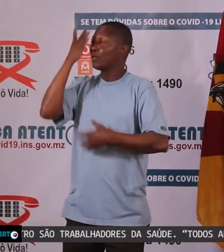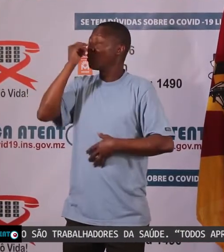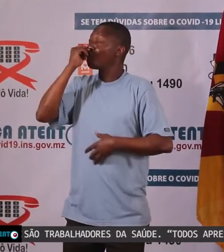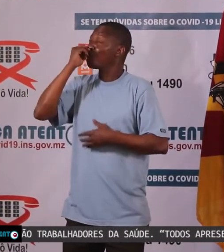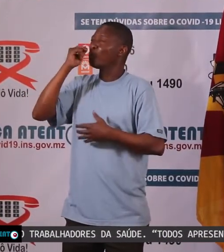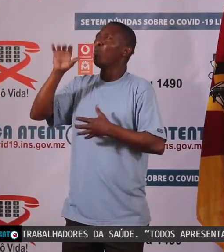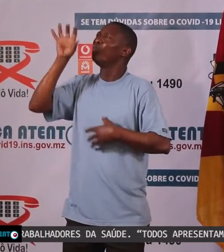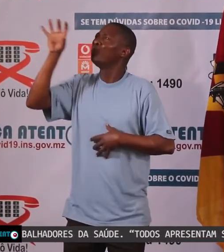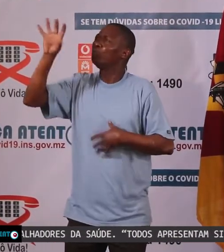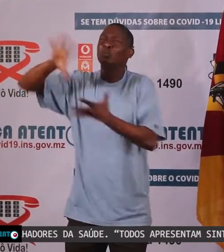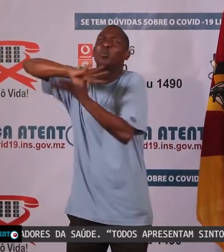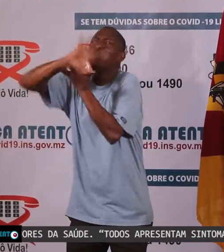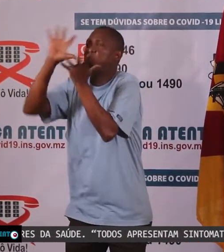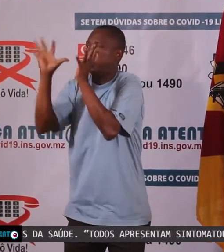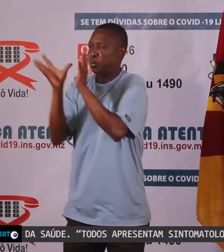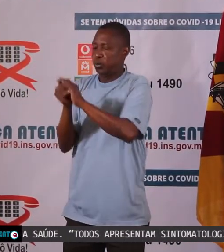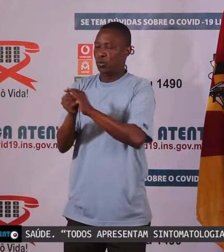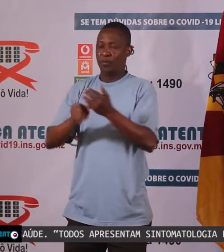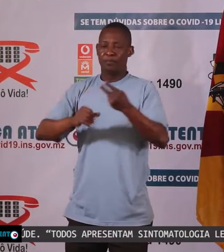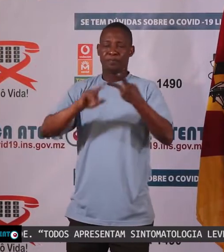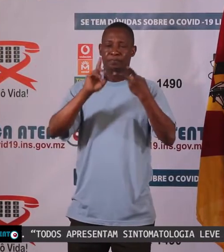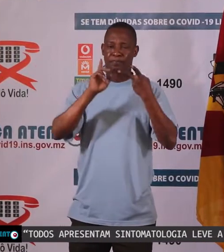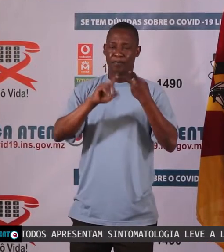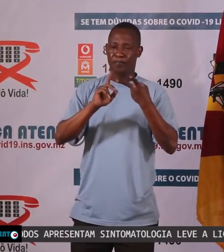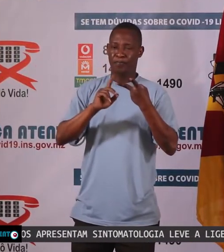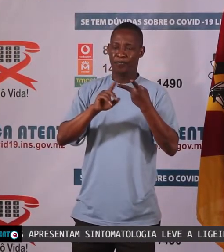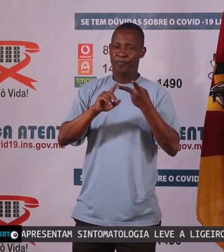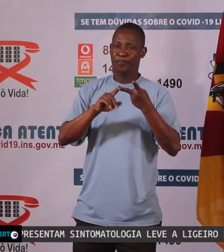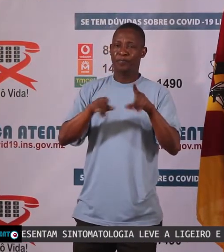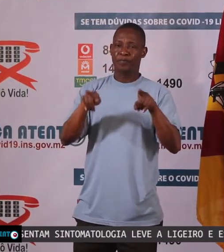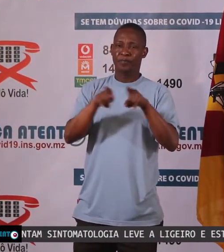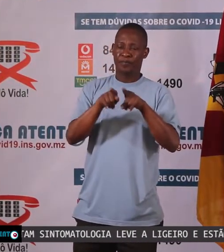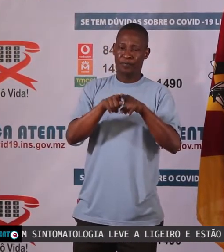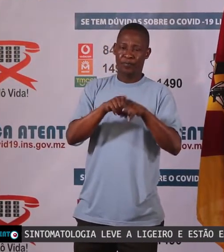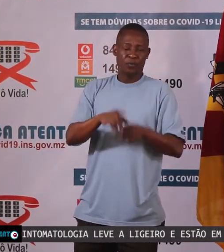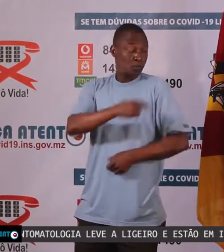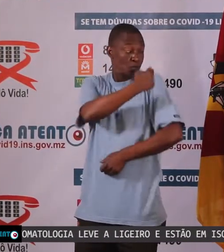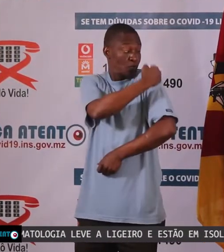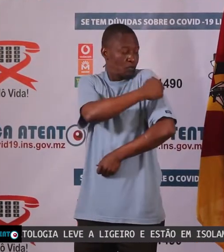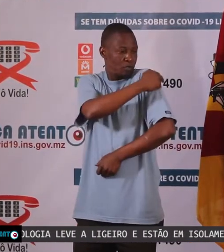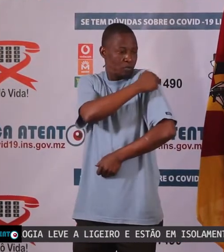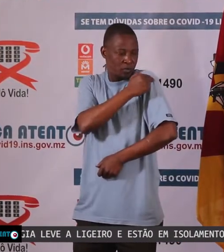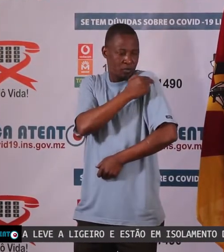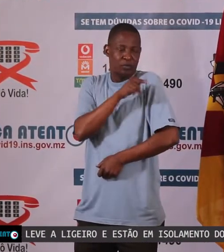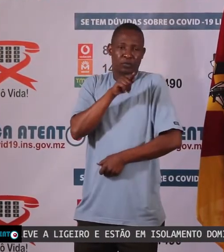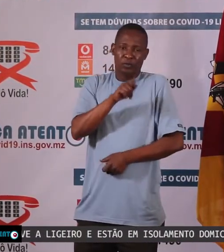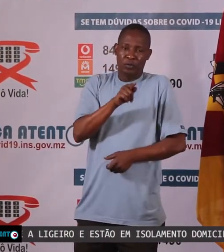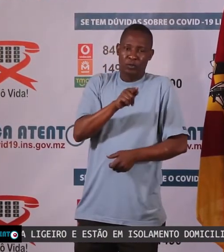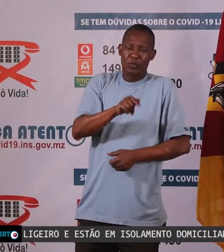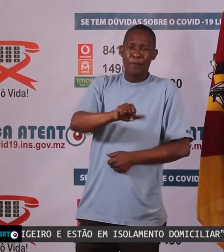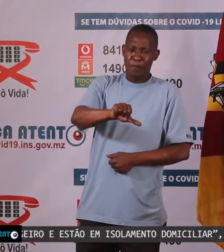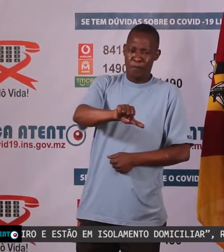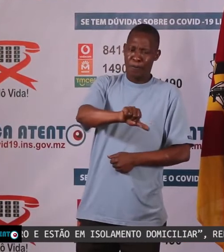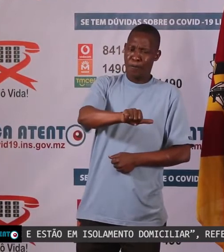Continuar a melhorar a preparação das nossas unidades sanitárias, garantindo